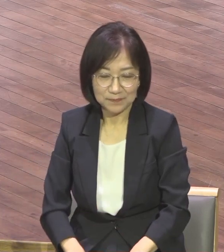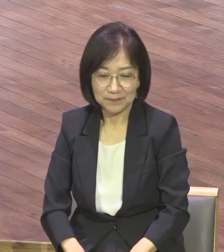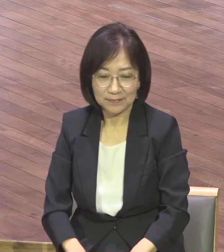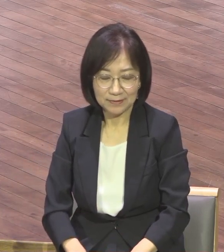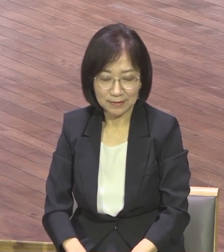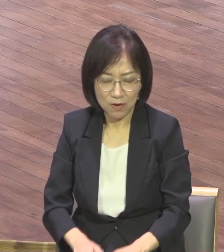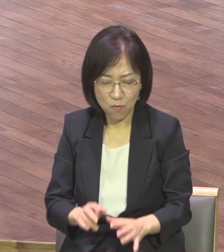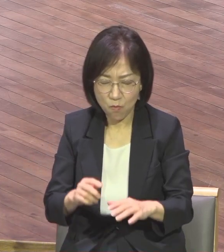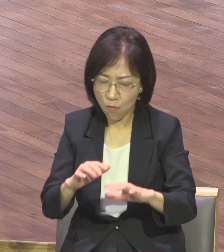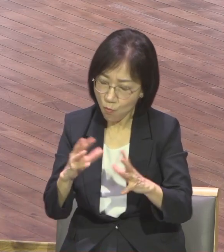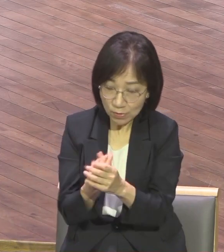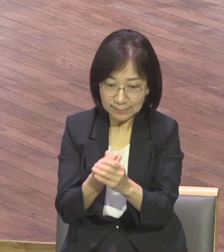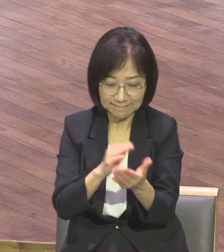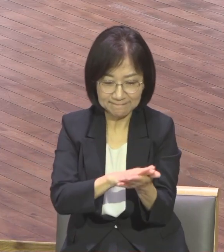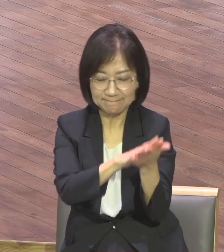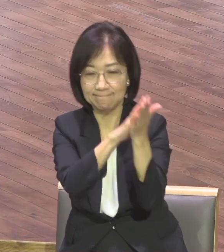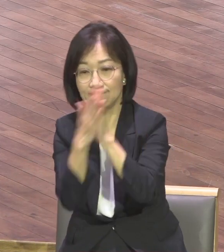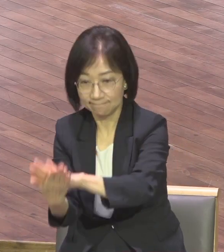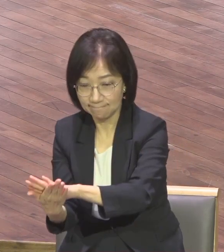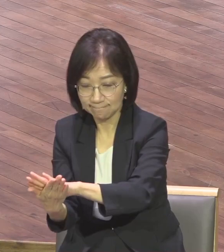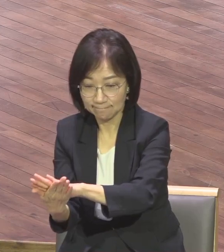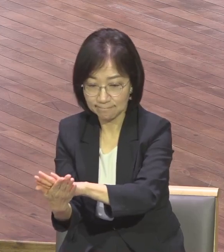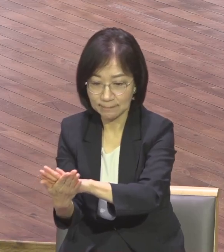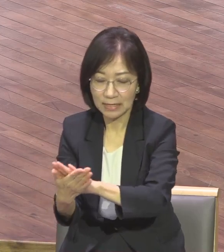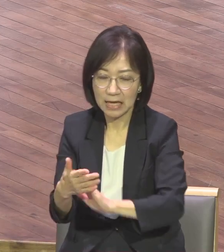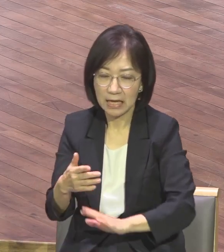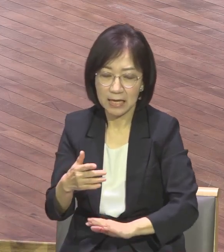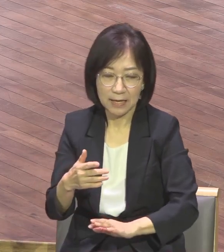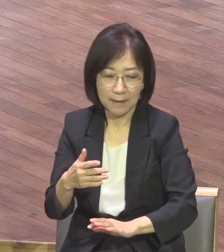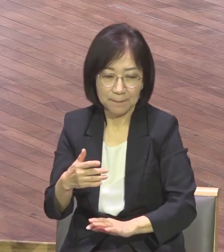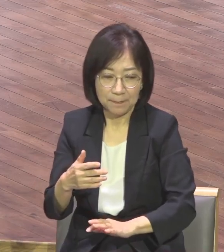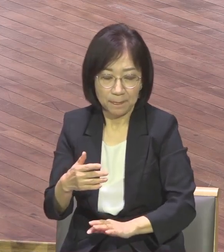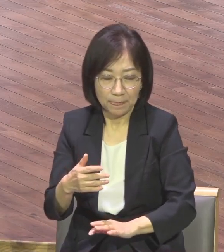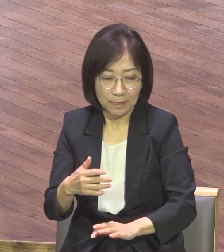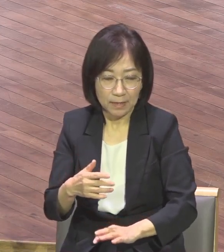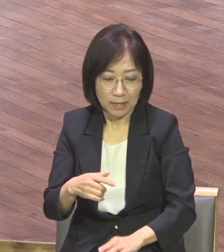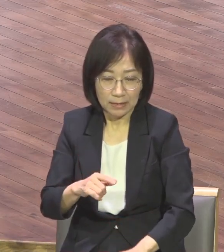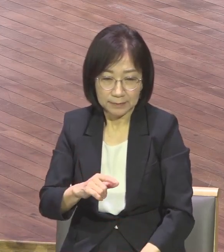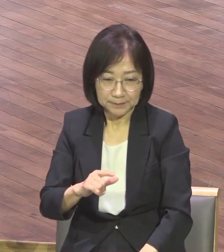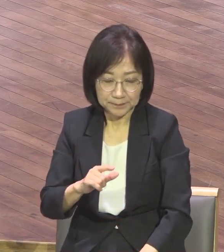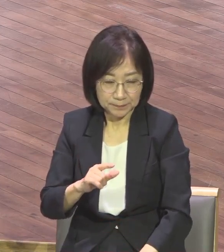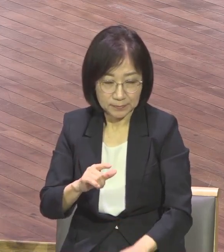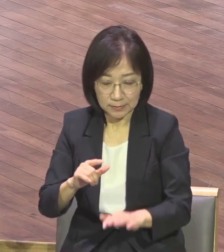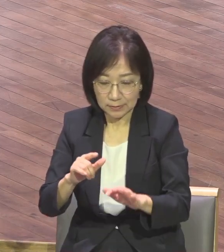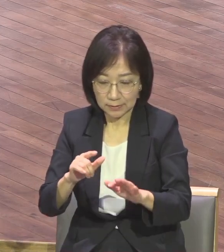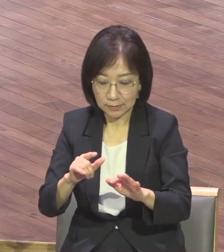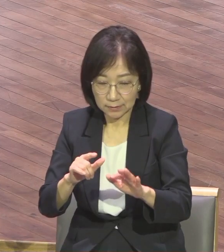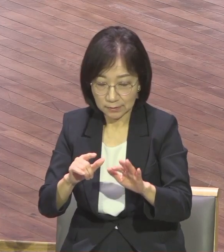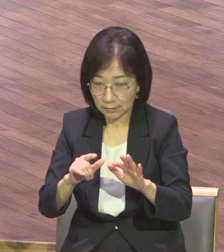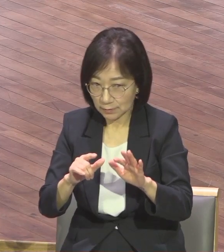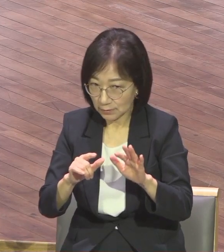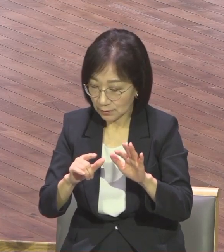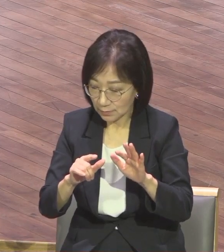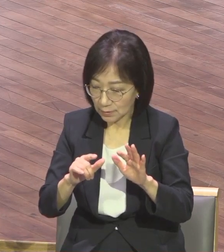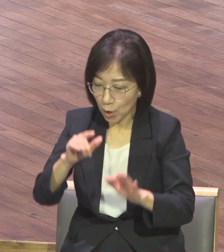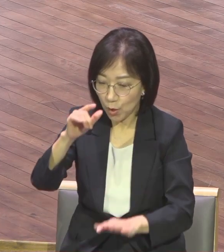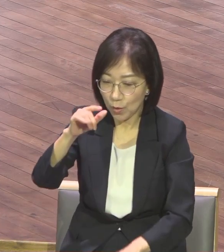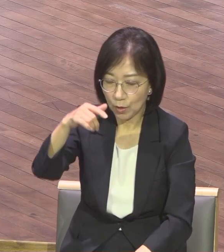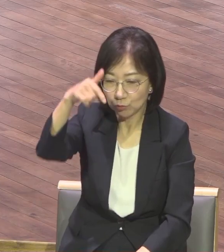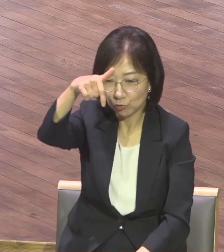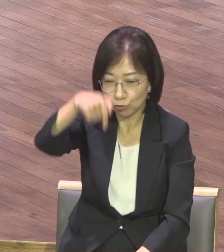이후에 이 계속 바울로 불러 이 사울로 불러졌는데, 오늘 본문에 보면 구브로